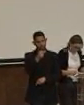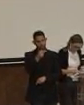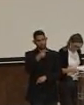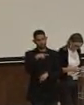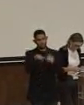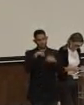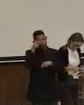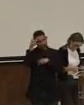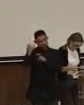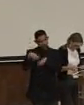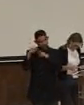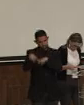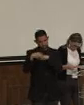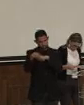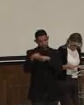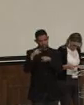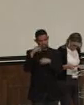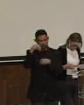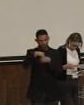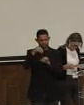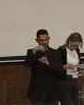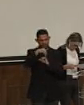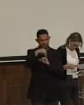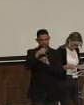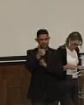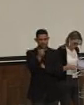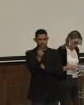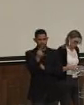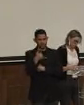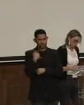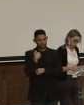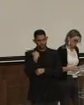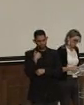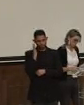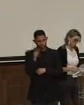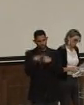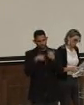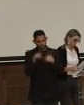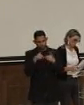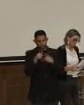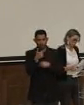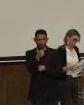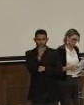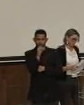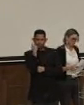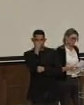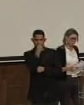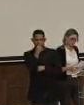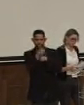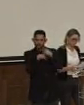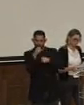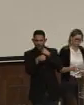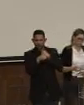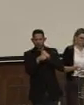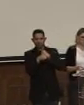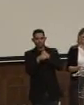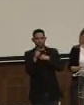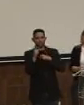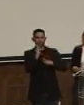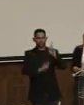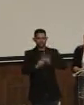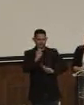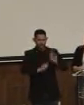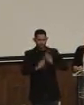rural. Estou no Instituto há 16 anos e tenho 10 anos e meio de gestão.